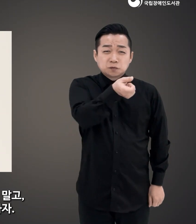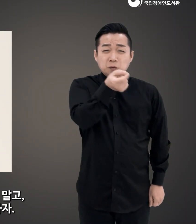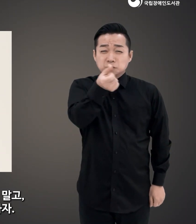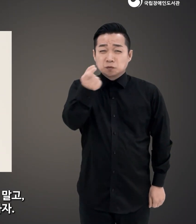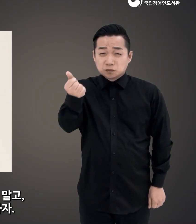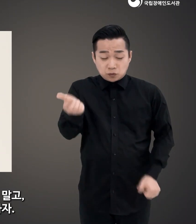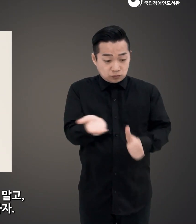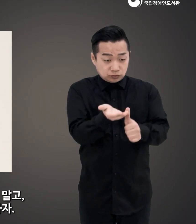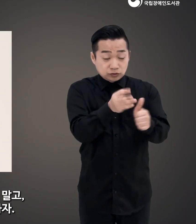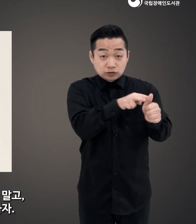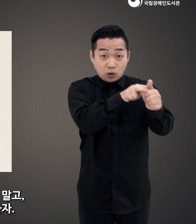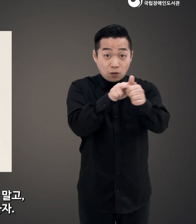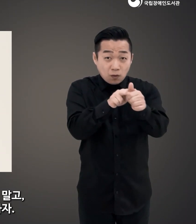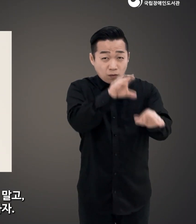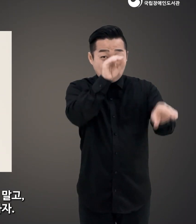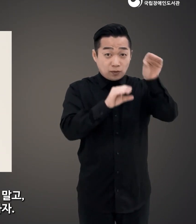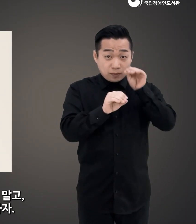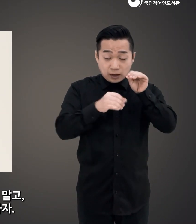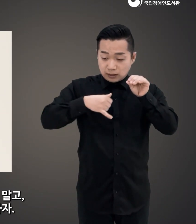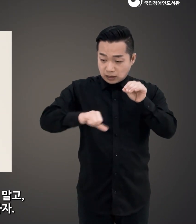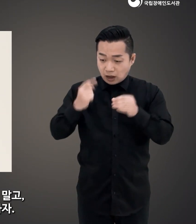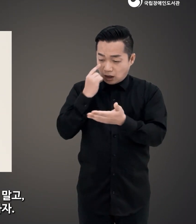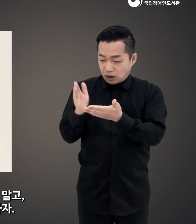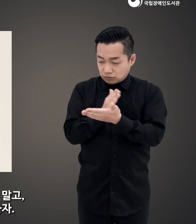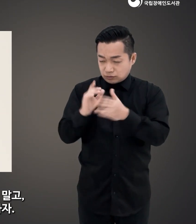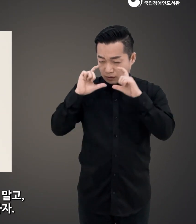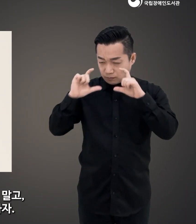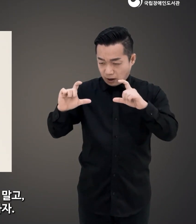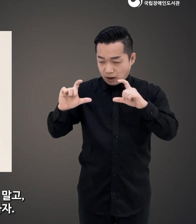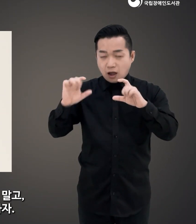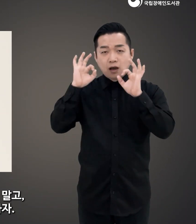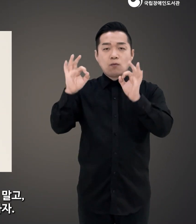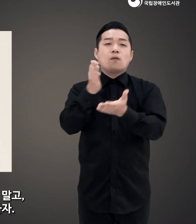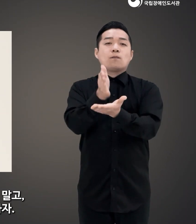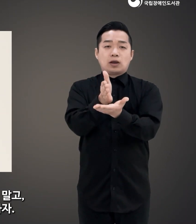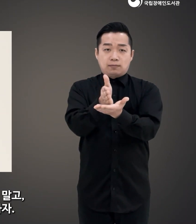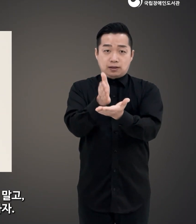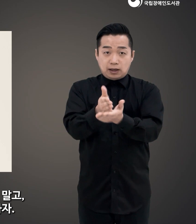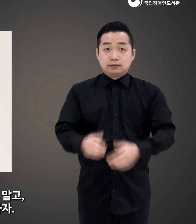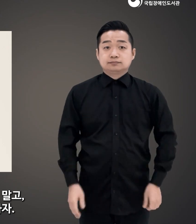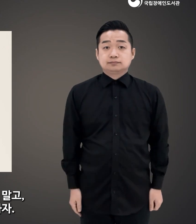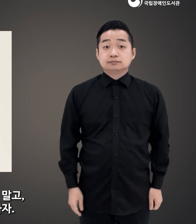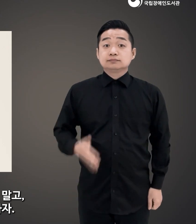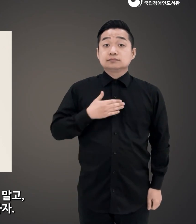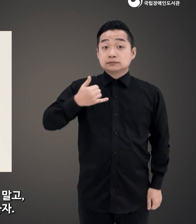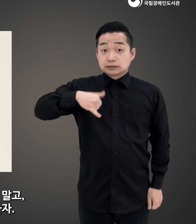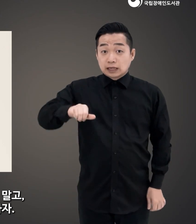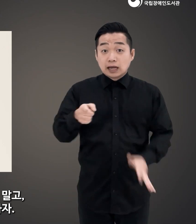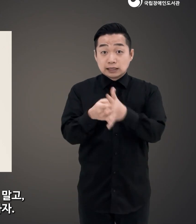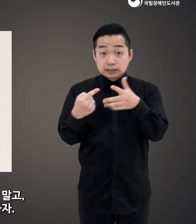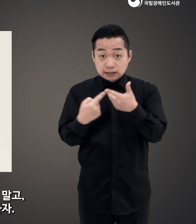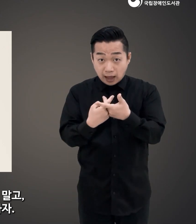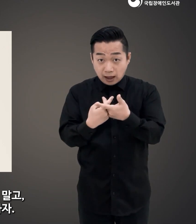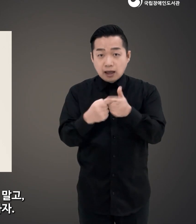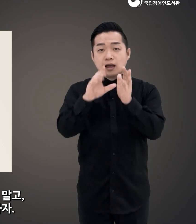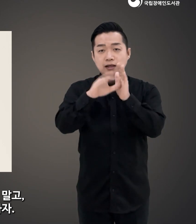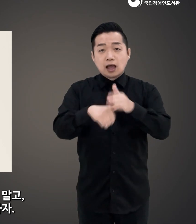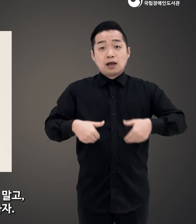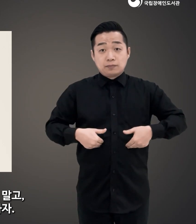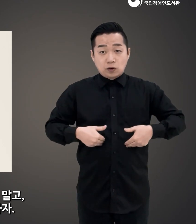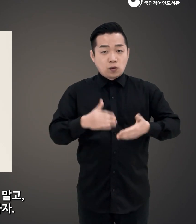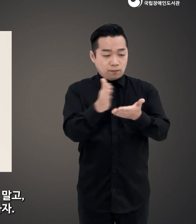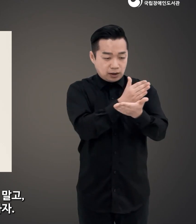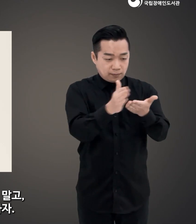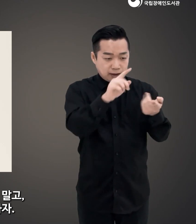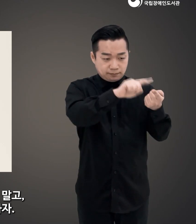부분적인 양육 정보로 내 아이를 섣부르게 판단하지 말고 내 아이를 이해하는데 필요한 것을